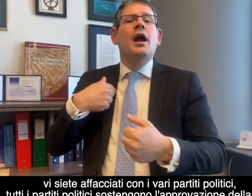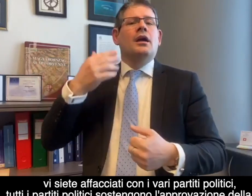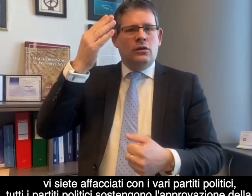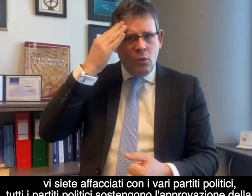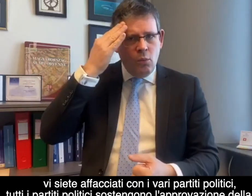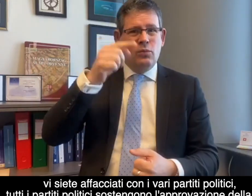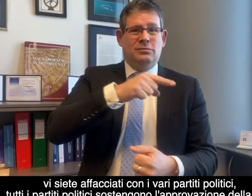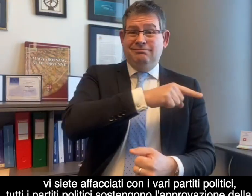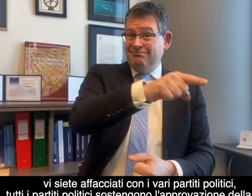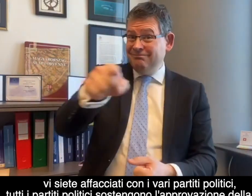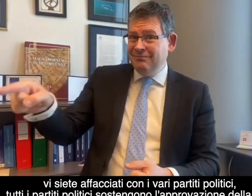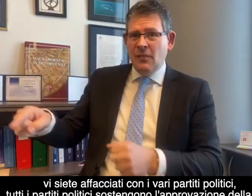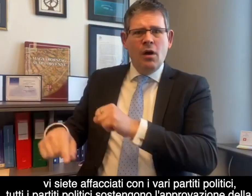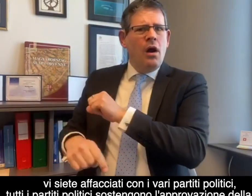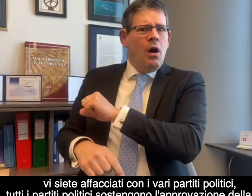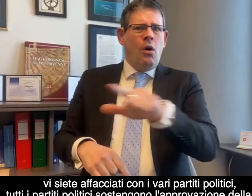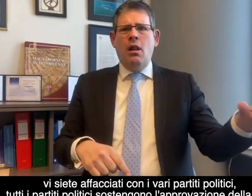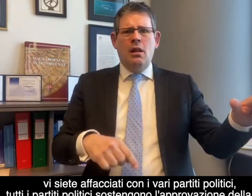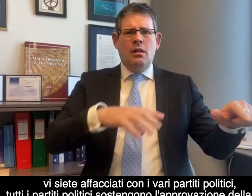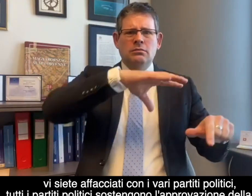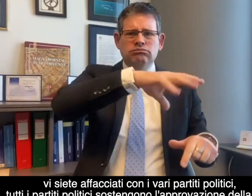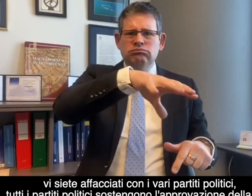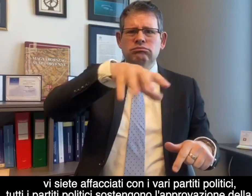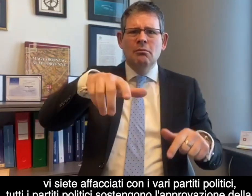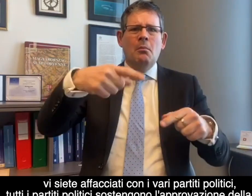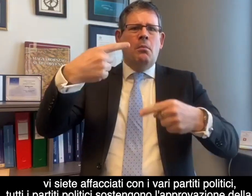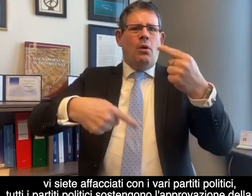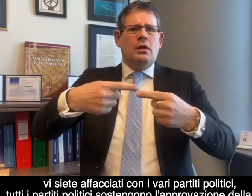sostengono all approvazione della lingua dei segni italiana